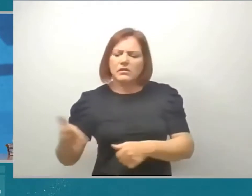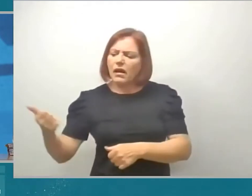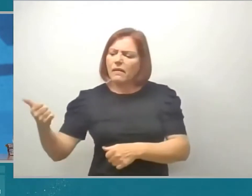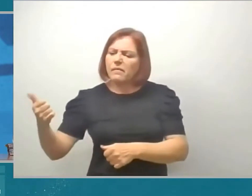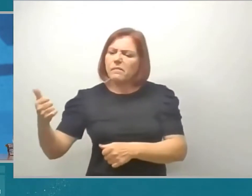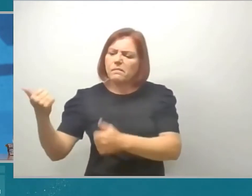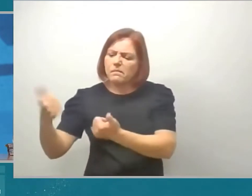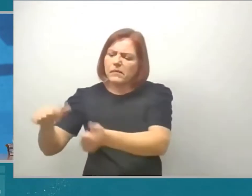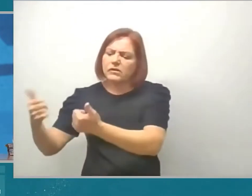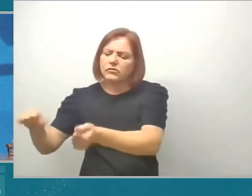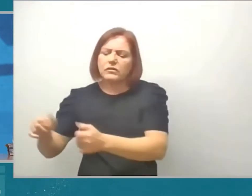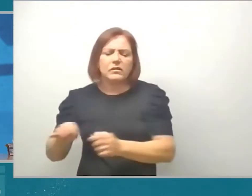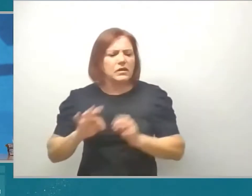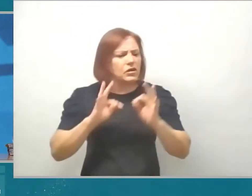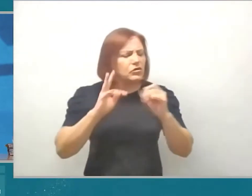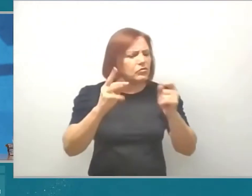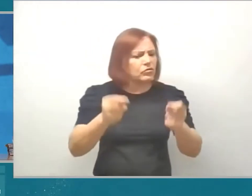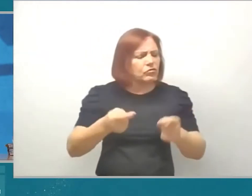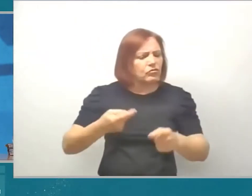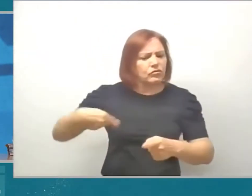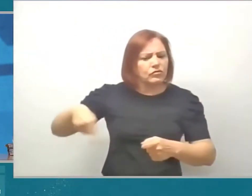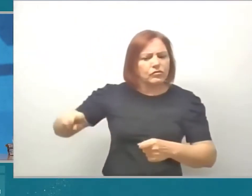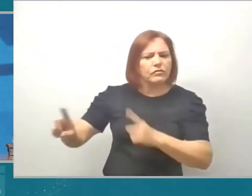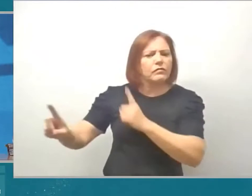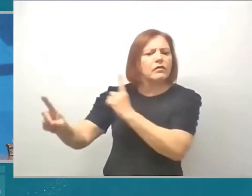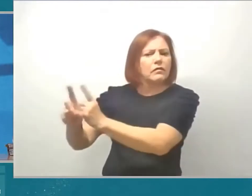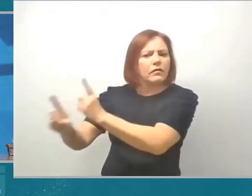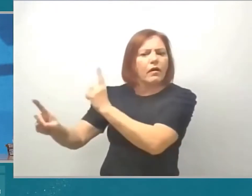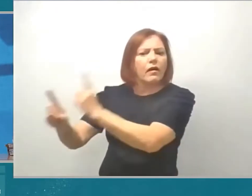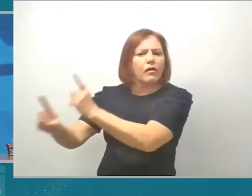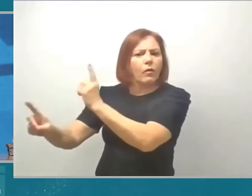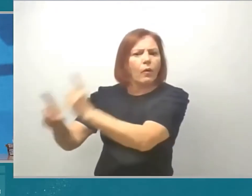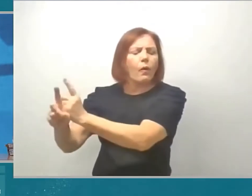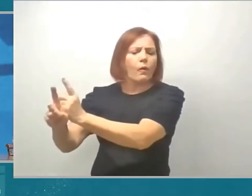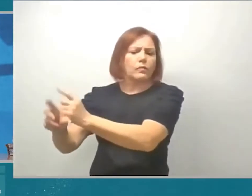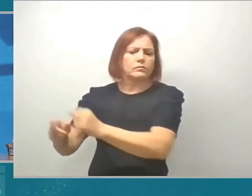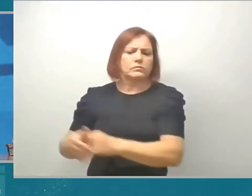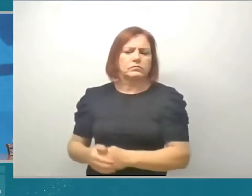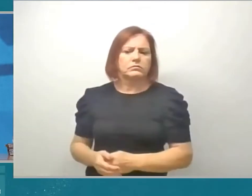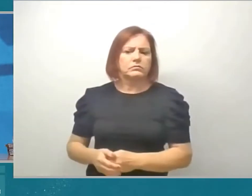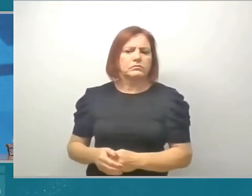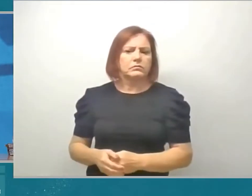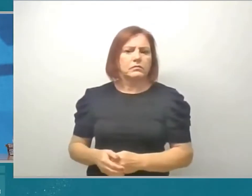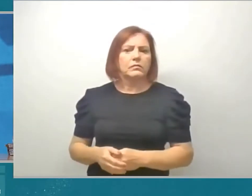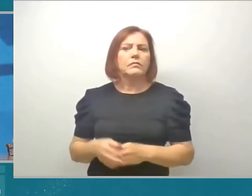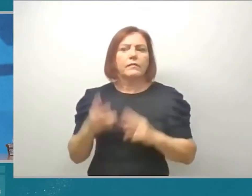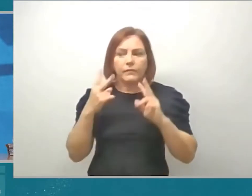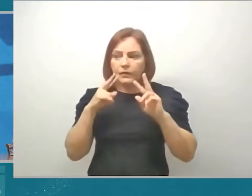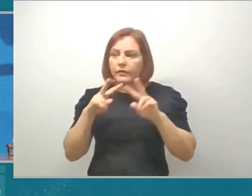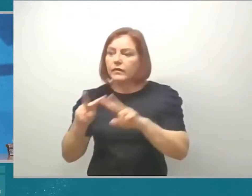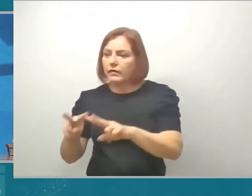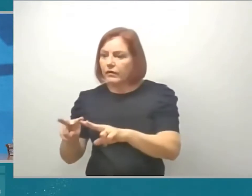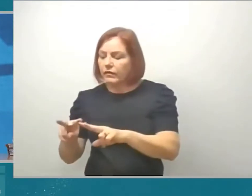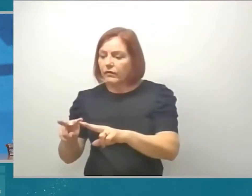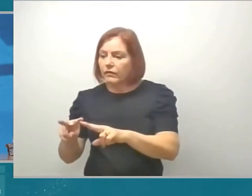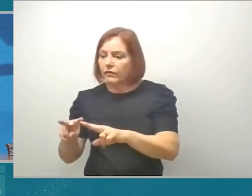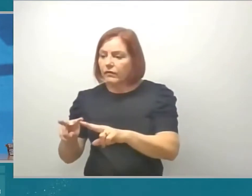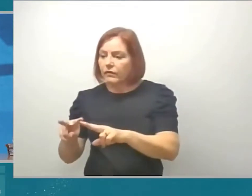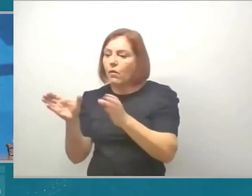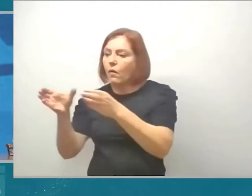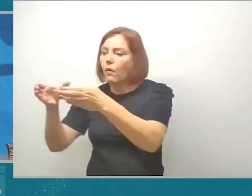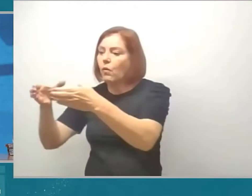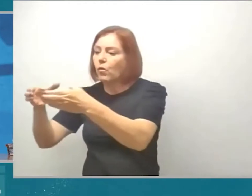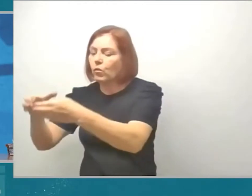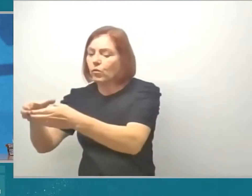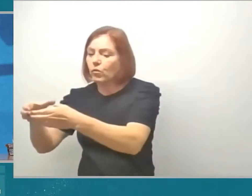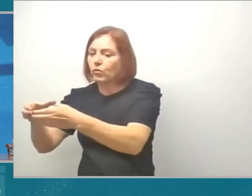Então, está vendo? Aqui já mostra João Batista com um grupo de discípulos, de seguidores